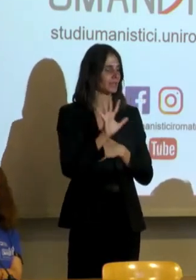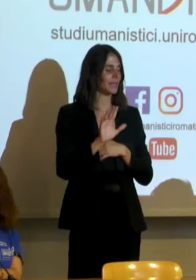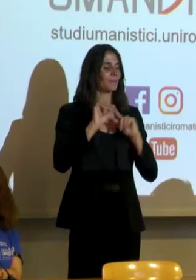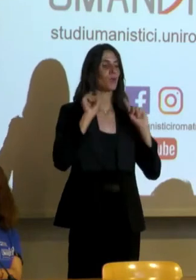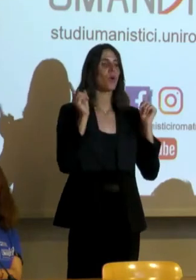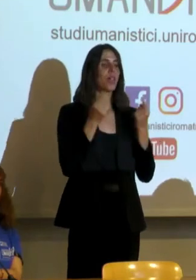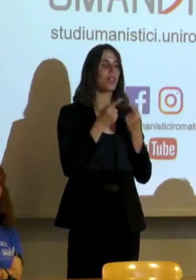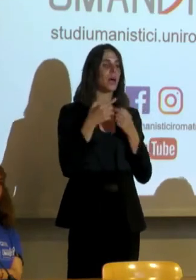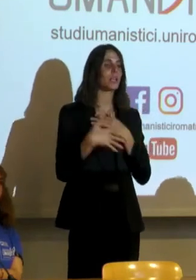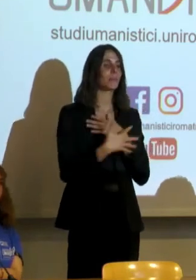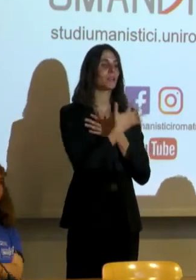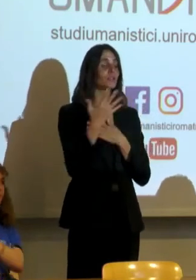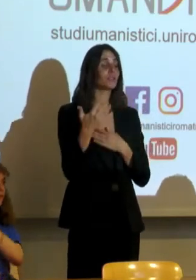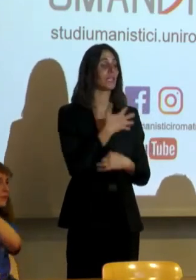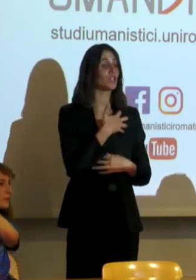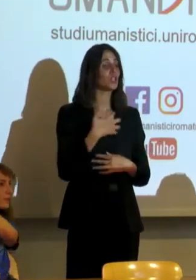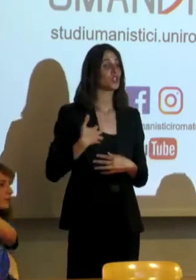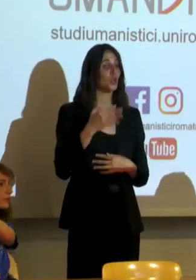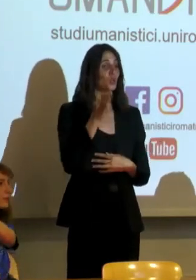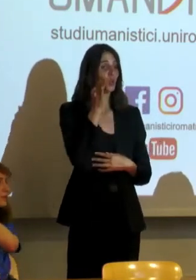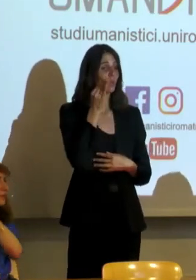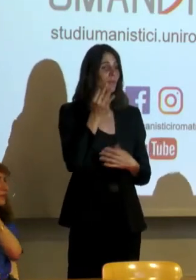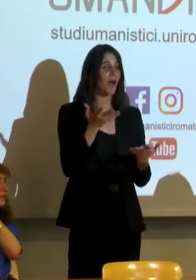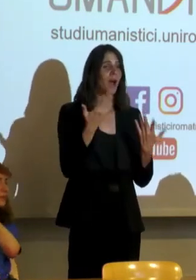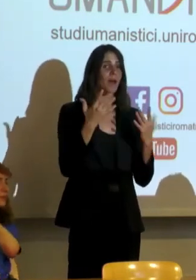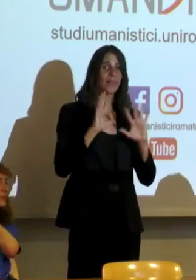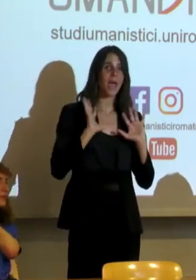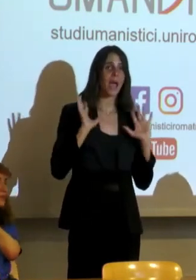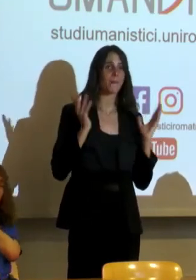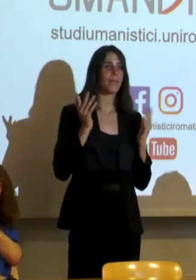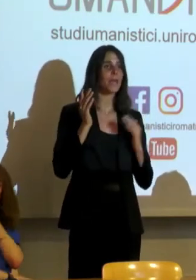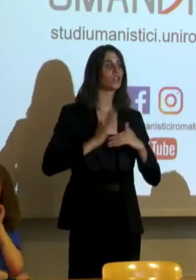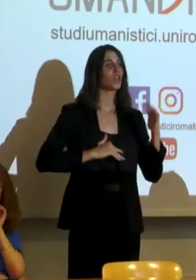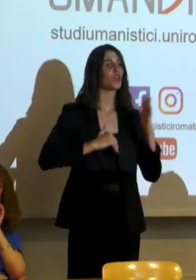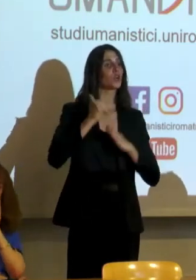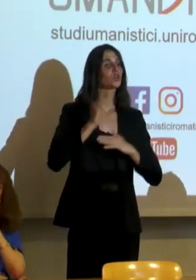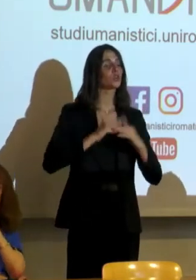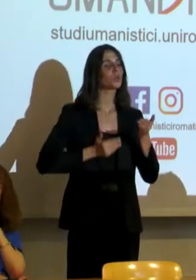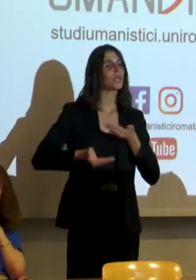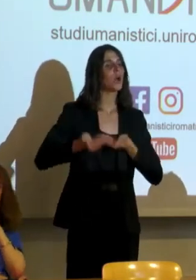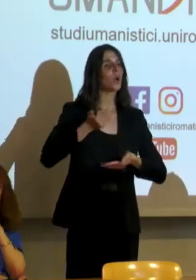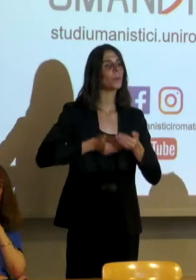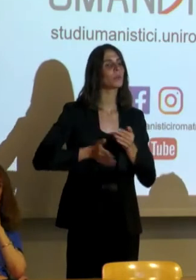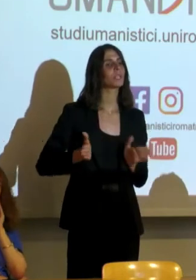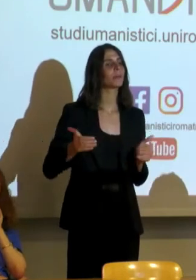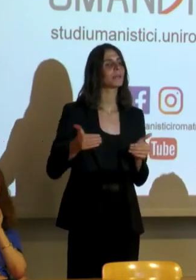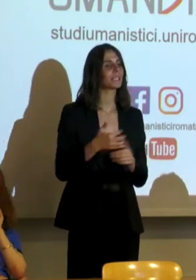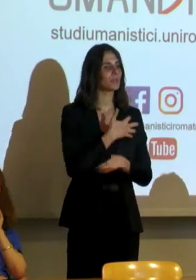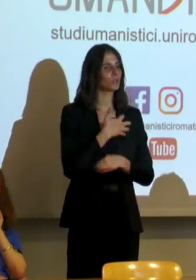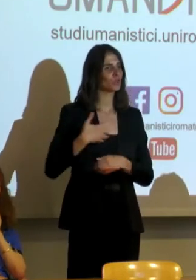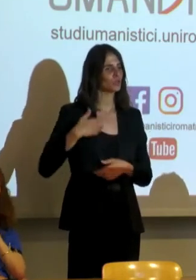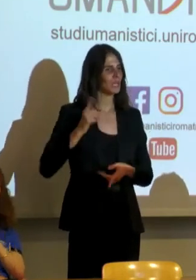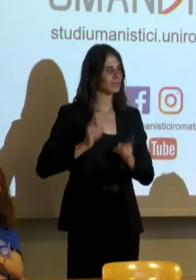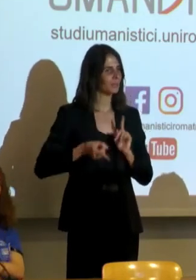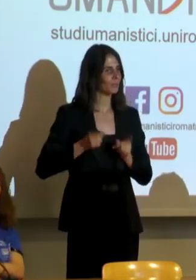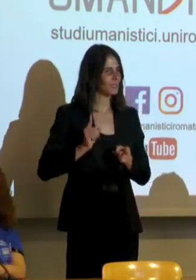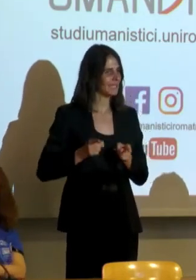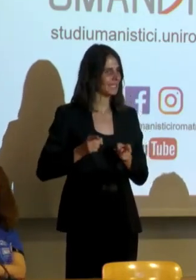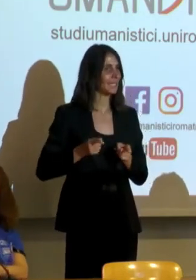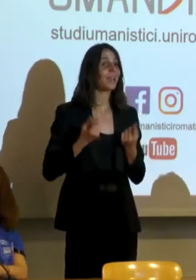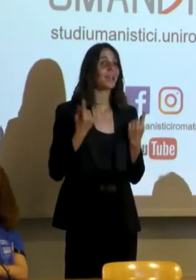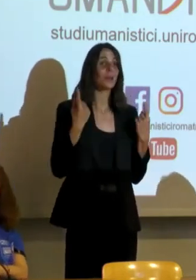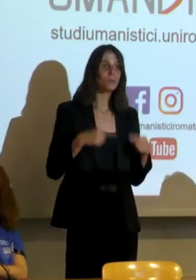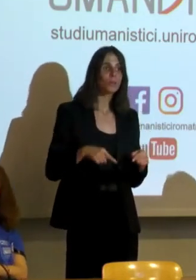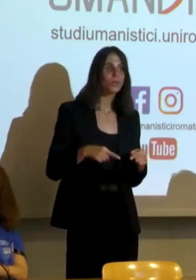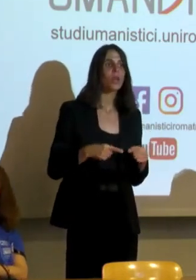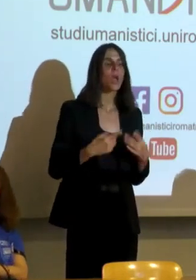umane per l'ambiente, che è stata costruita in sinergia col Dipartimento di Scienze Politiche, e quindi qui la complessità, la